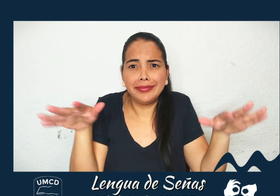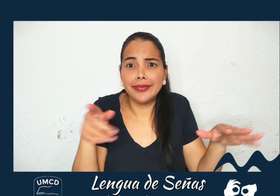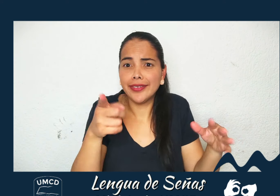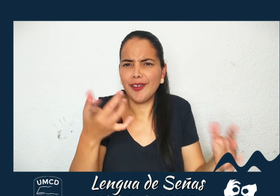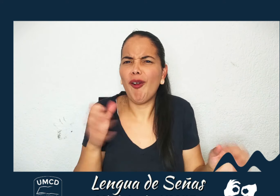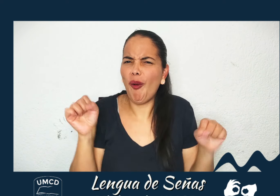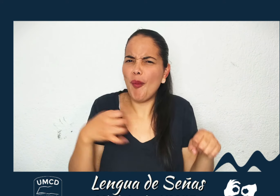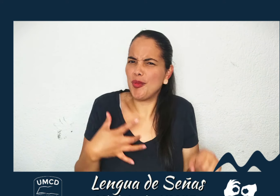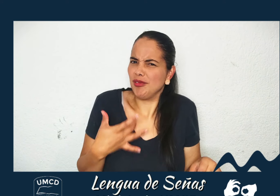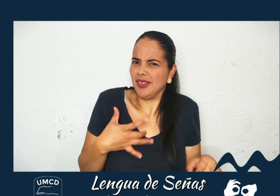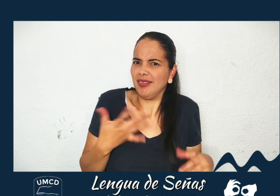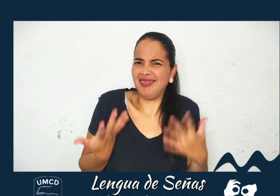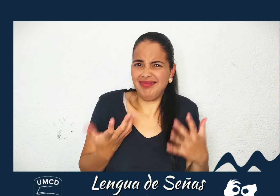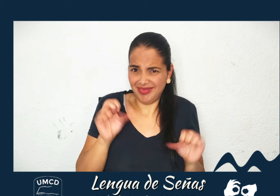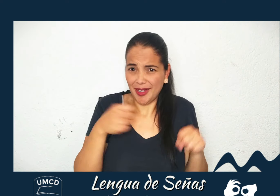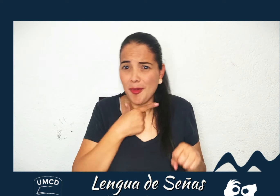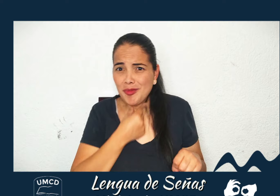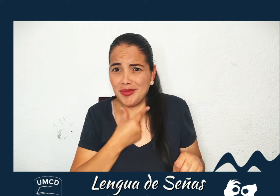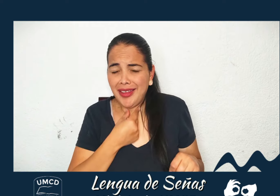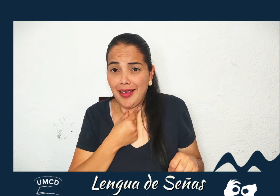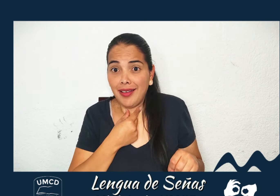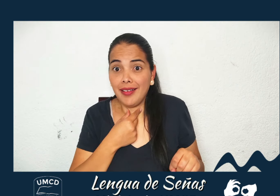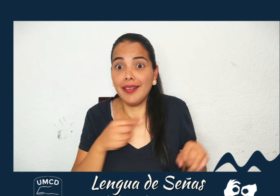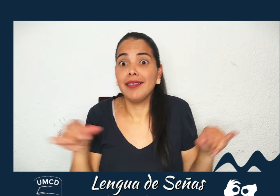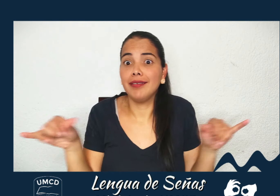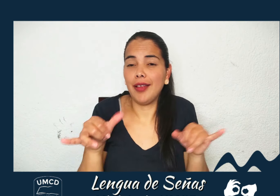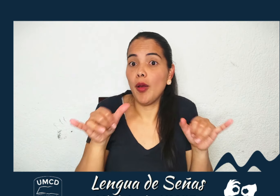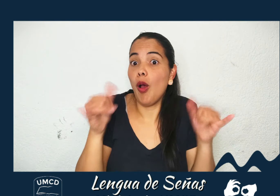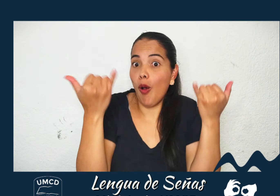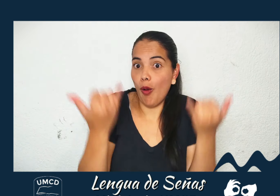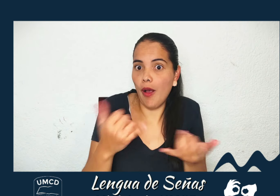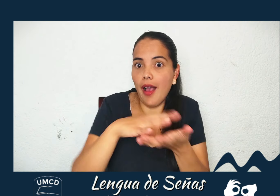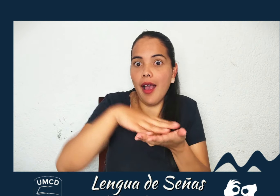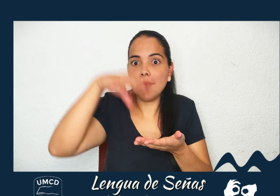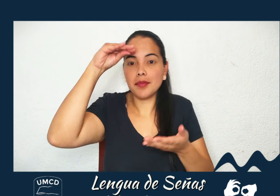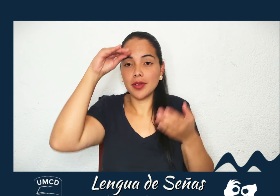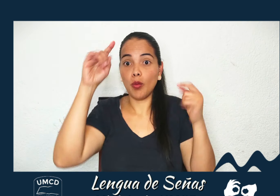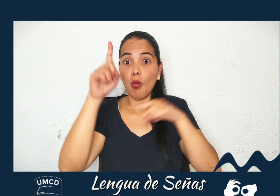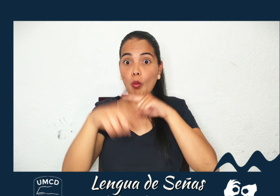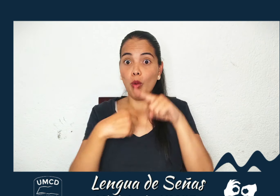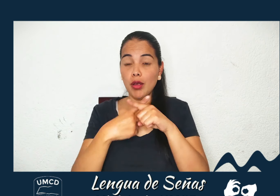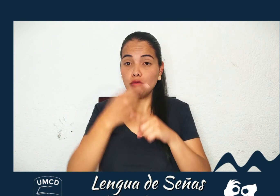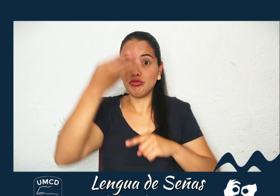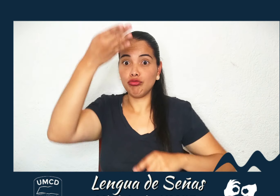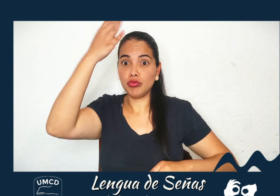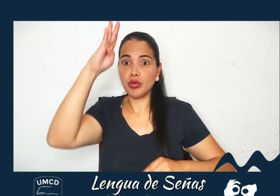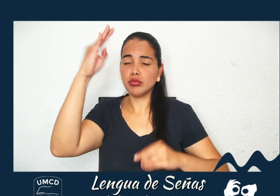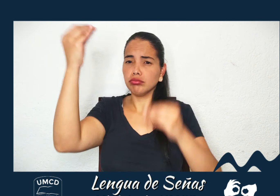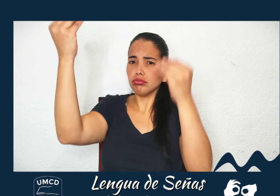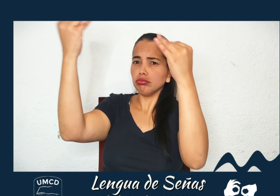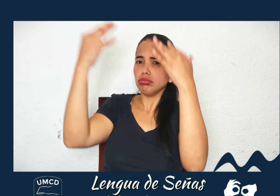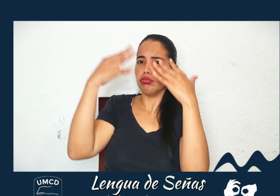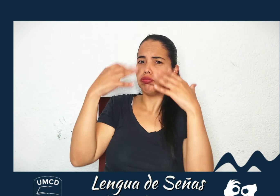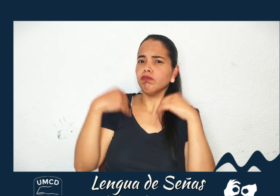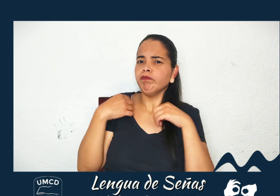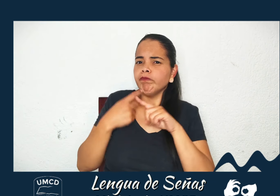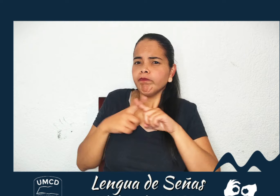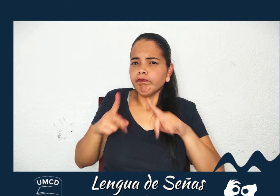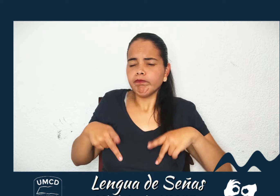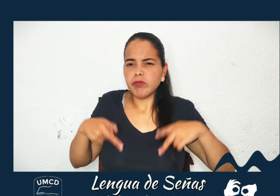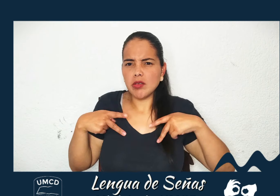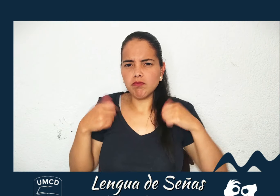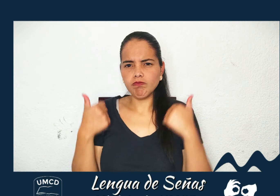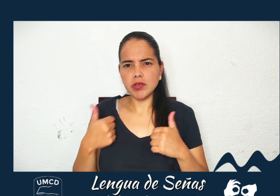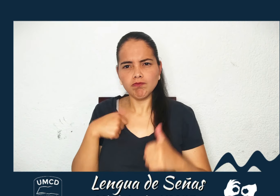que vamos a aprender hoy día, nos habla sobre la necesidad de caminar en la luz de la palabra de Dios para